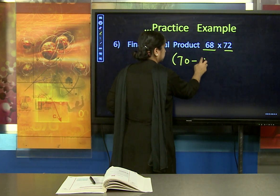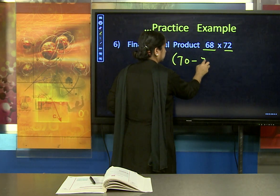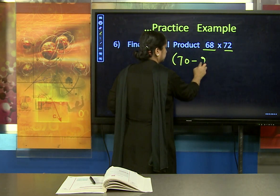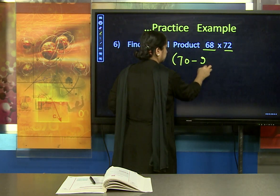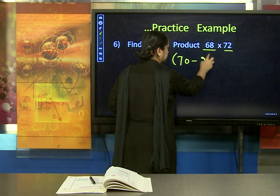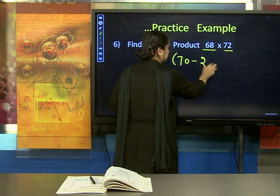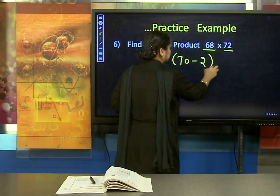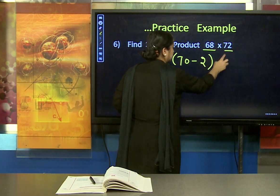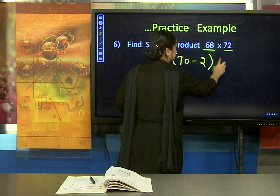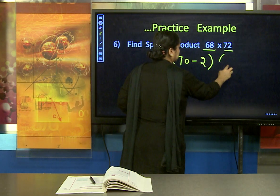मिलेगा।